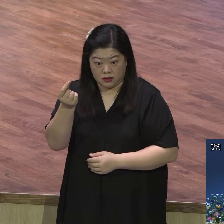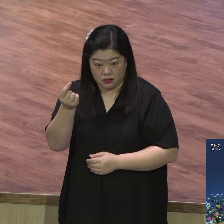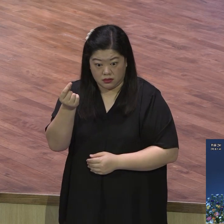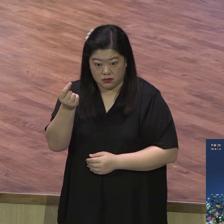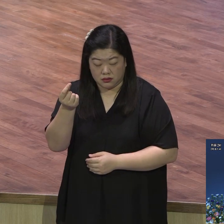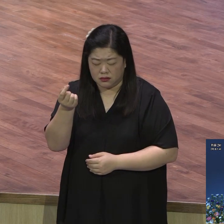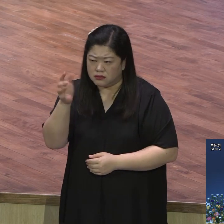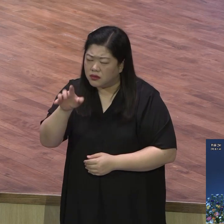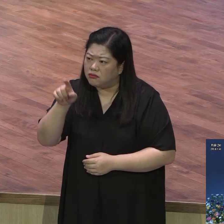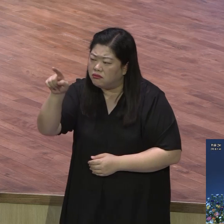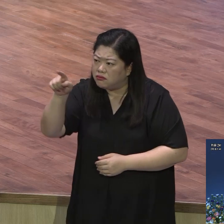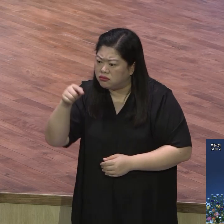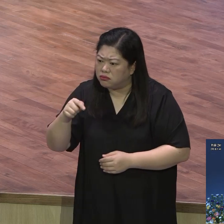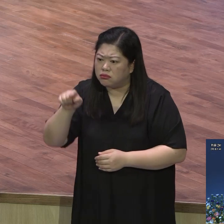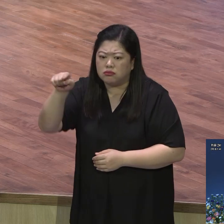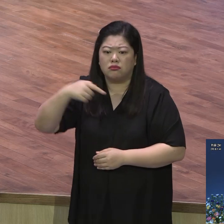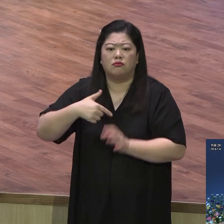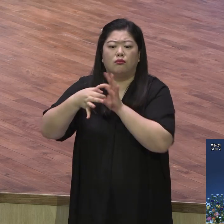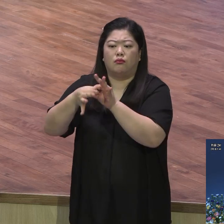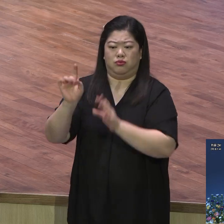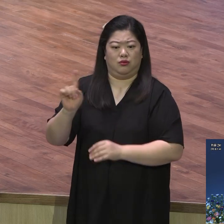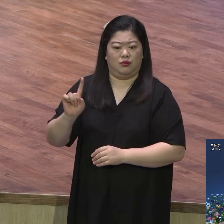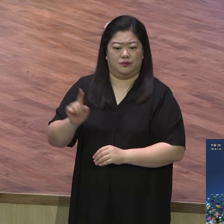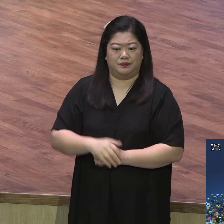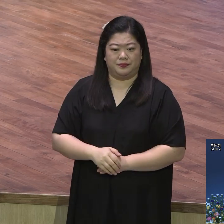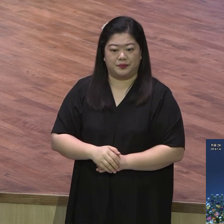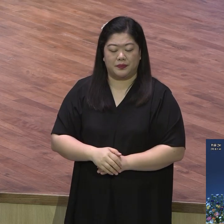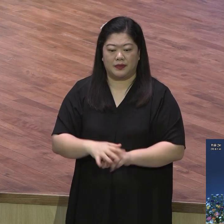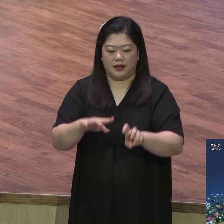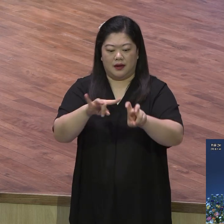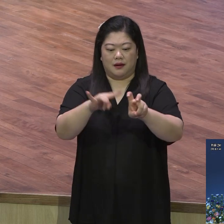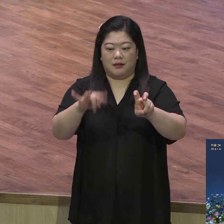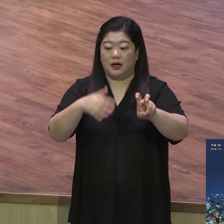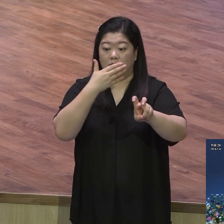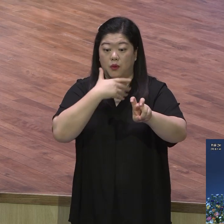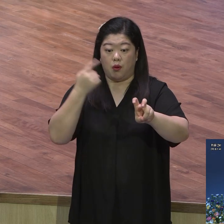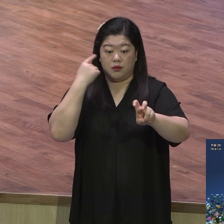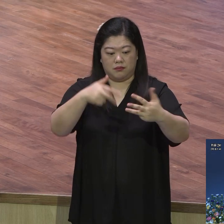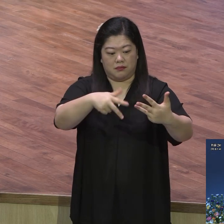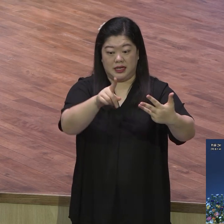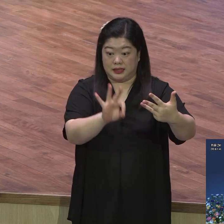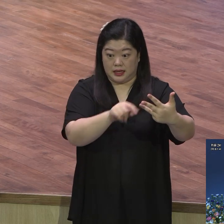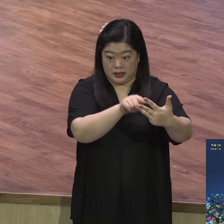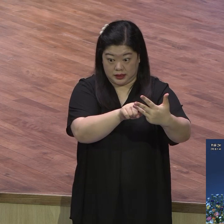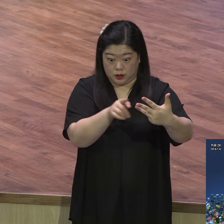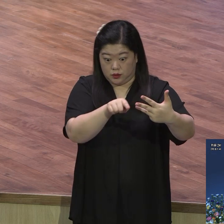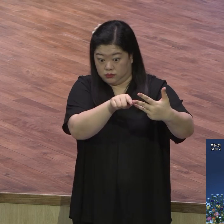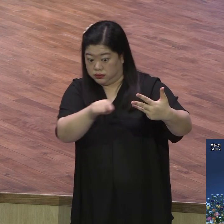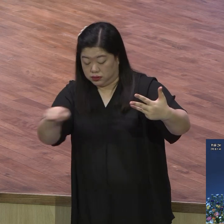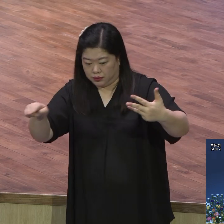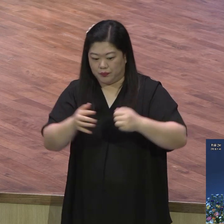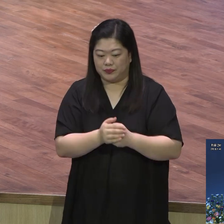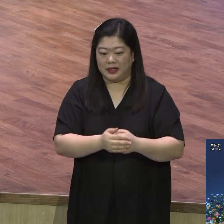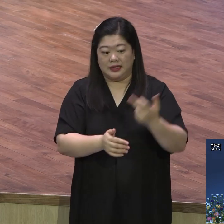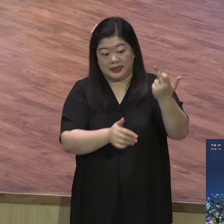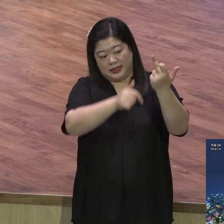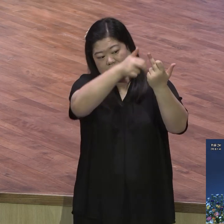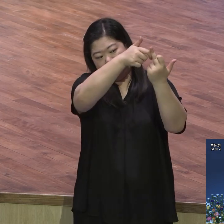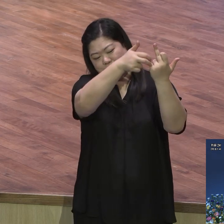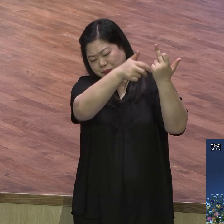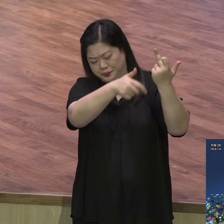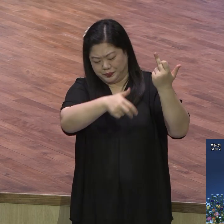이 마태복음 8장부터 쭉 이제 현장사역에 기록되어 있는데 산에서 내려오셔서